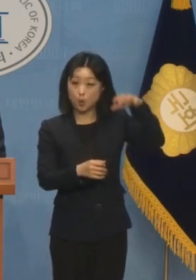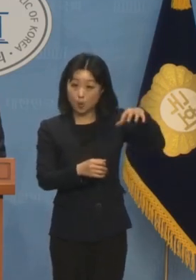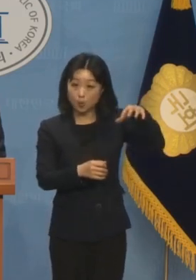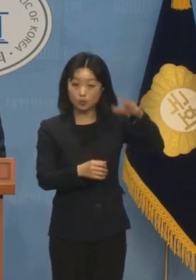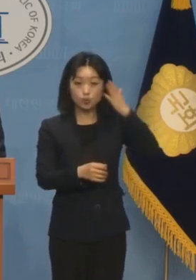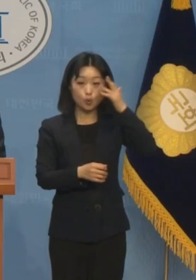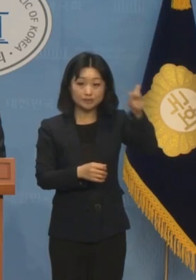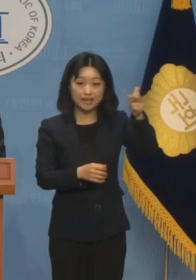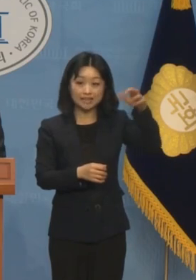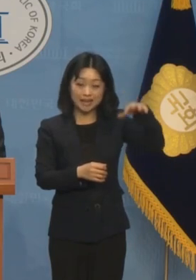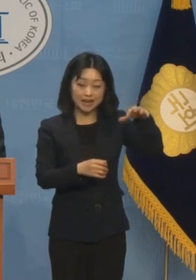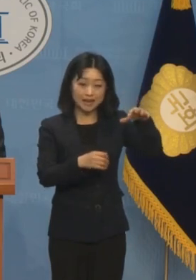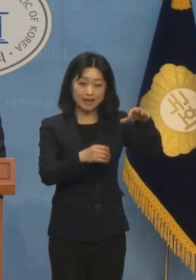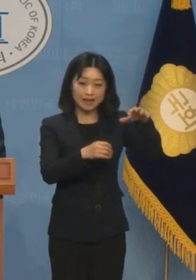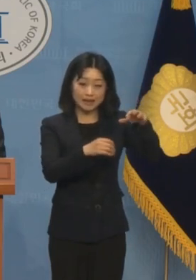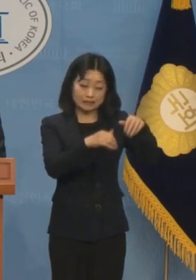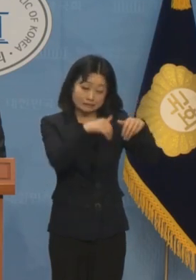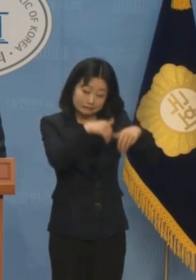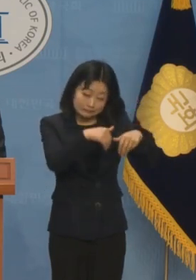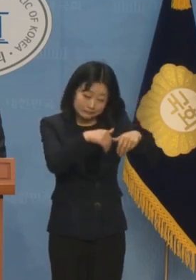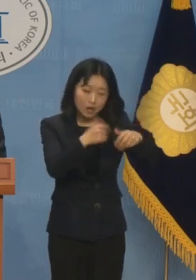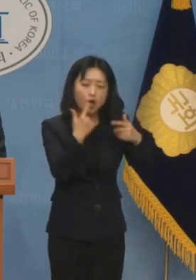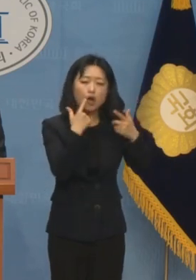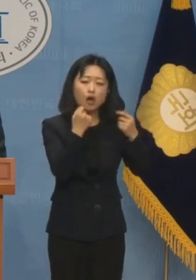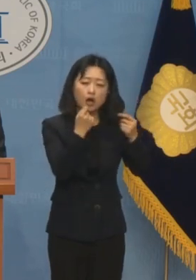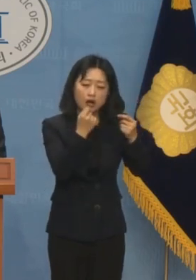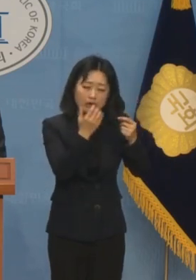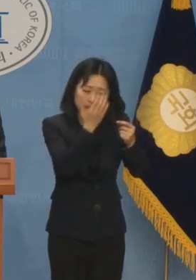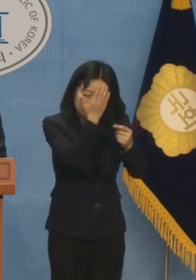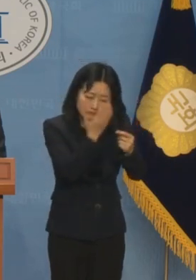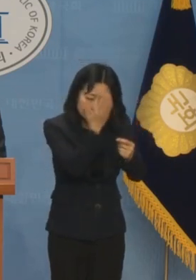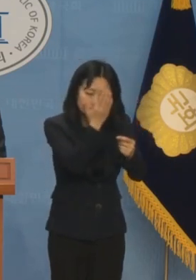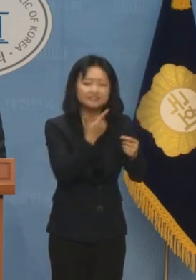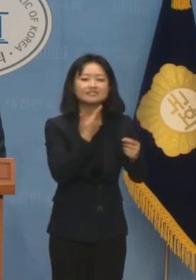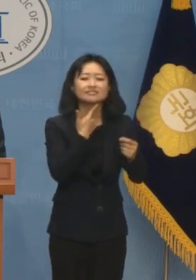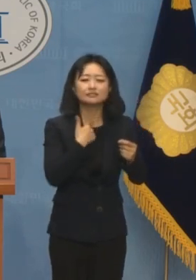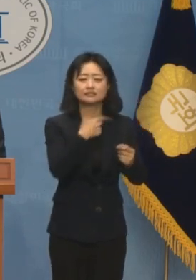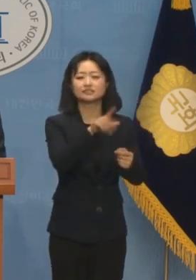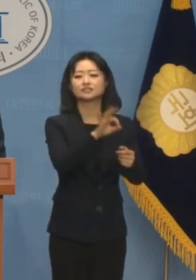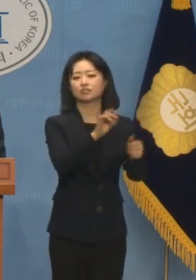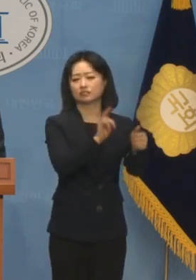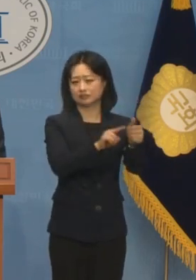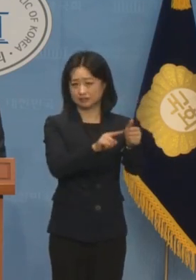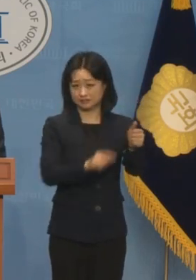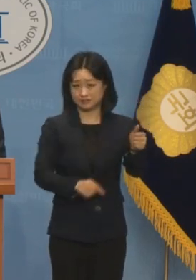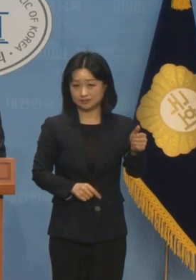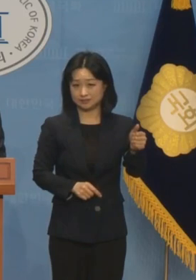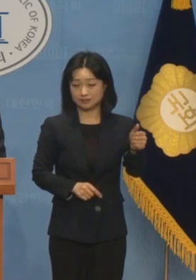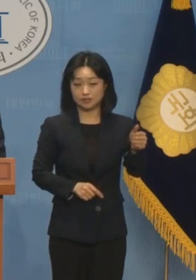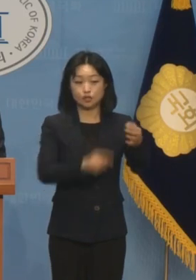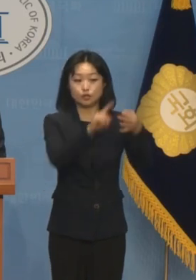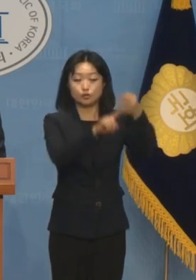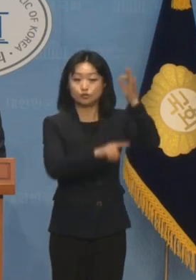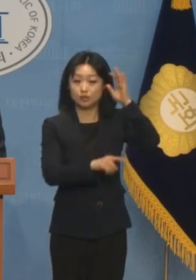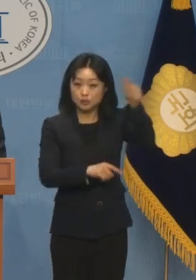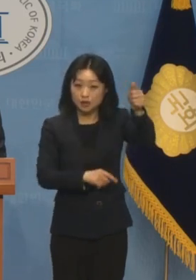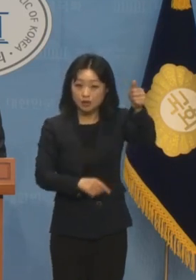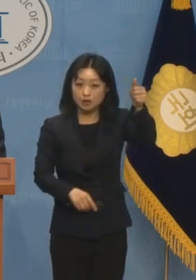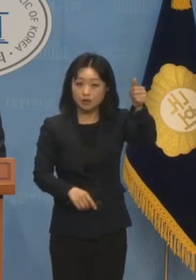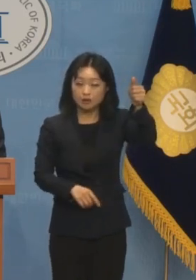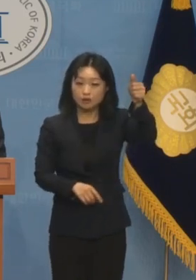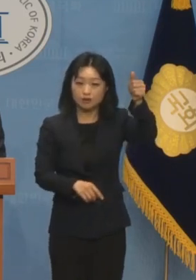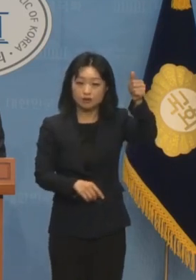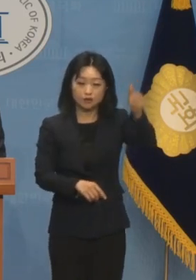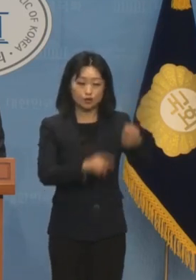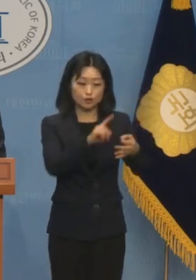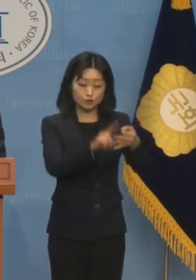대통령실의 거수기로 전락하도록 만든 장본인의 한 사람입니다. 윤석열 대통령은